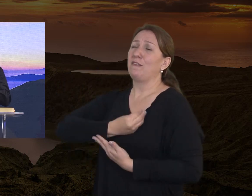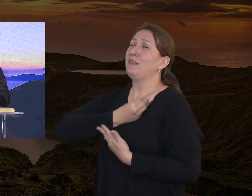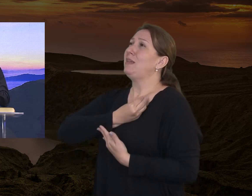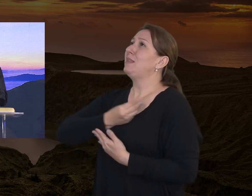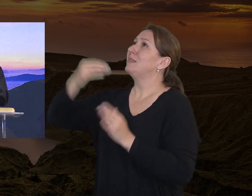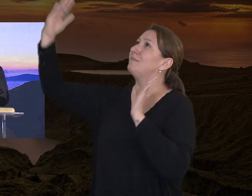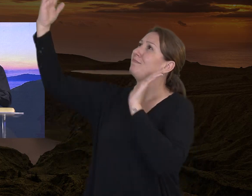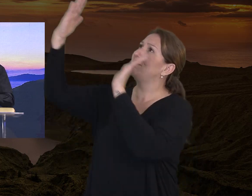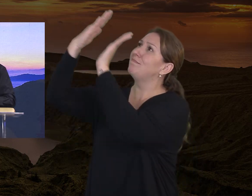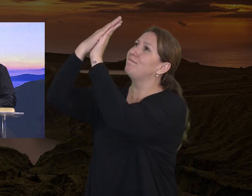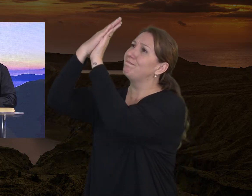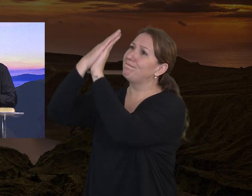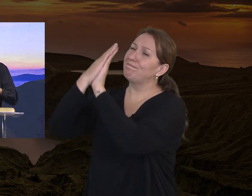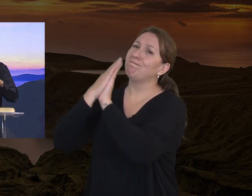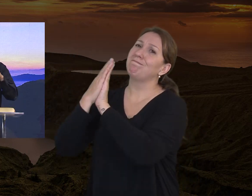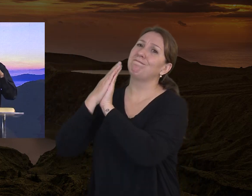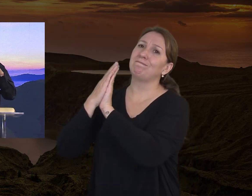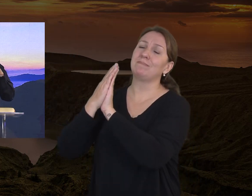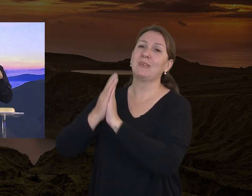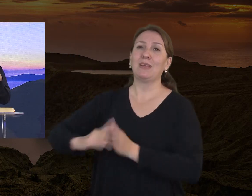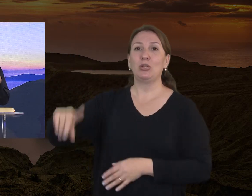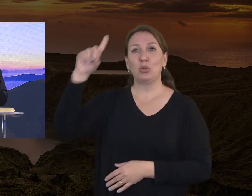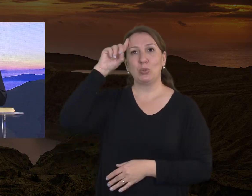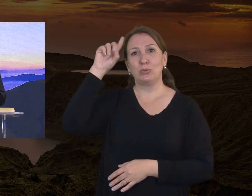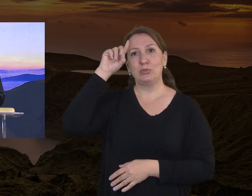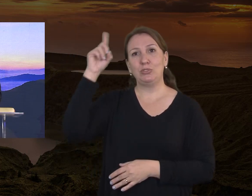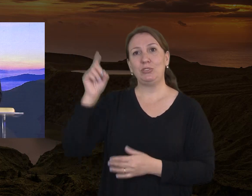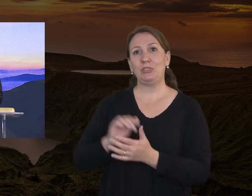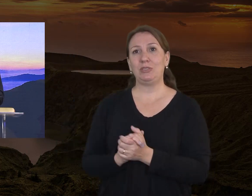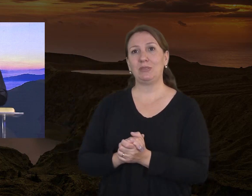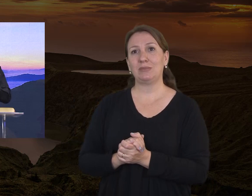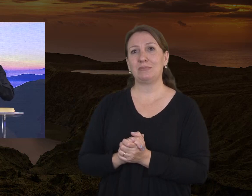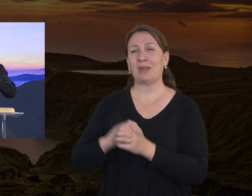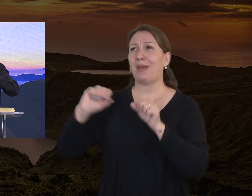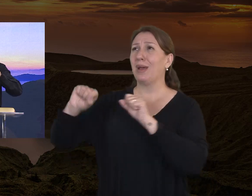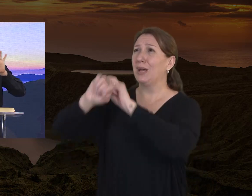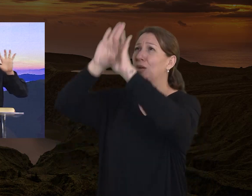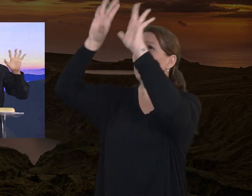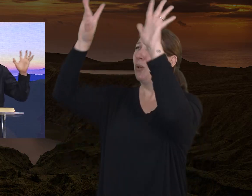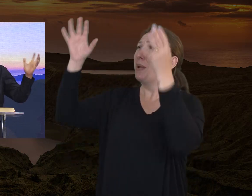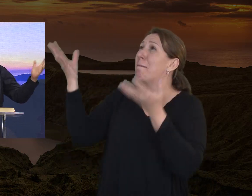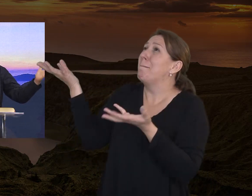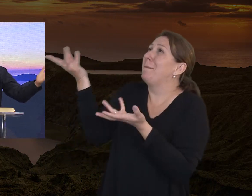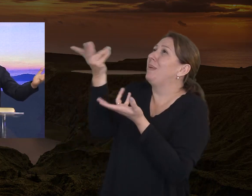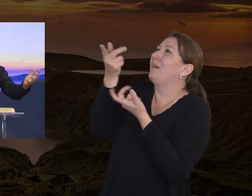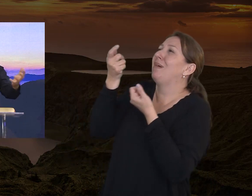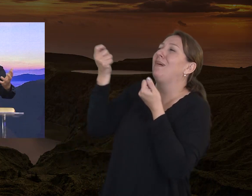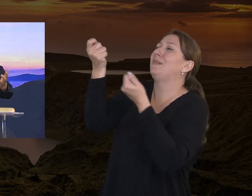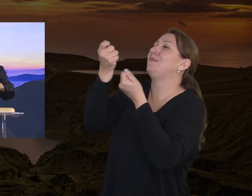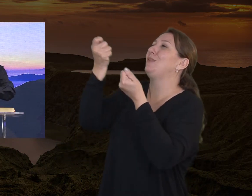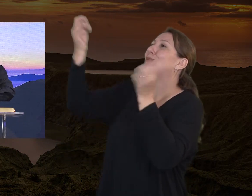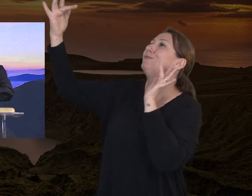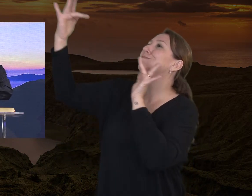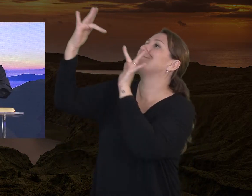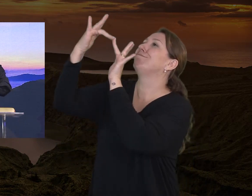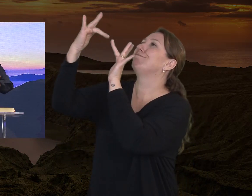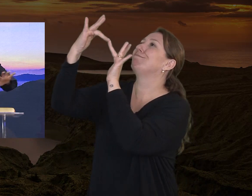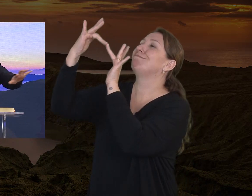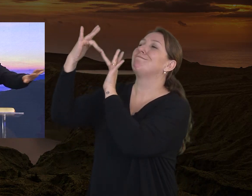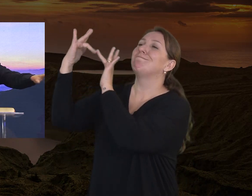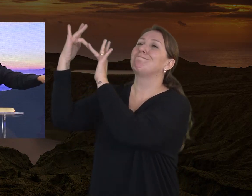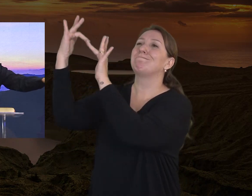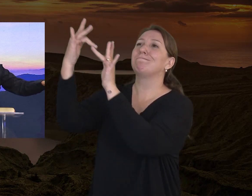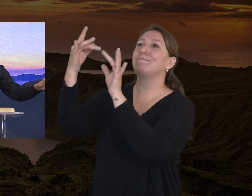comunhão constante com Deus, que permanece na glória do Senhor, naquele lugar maravilhoso, Santo dos Santos, cheio